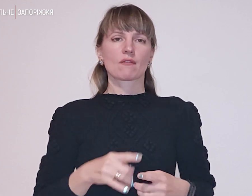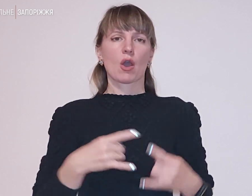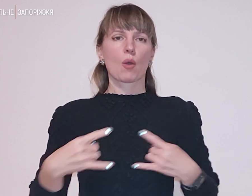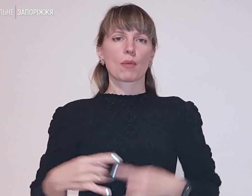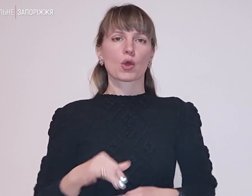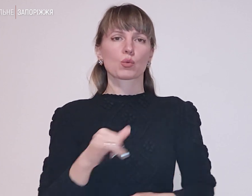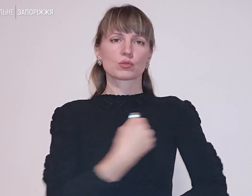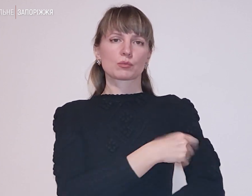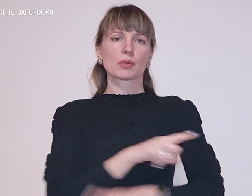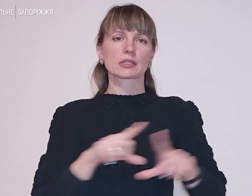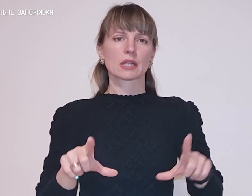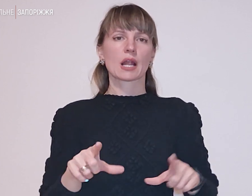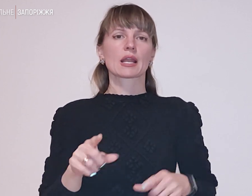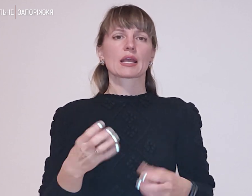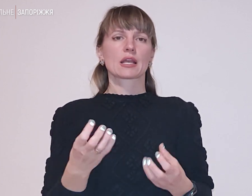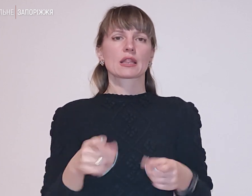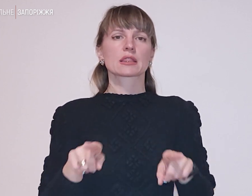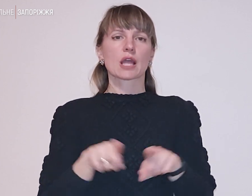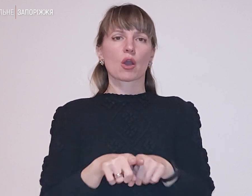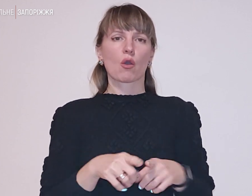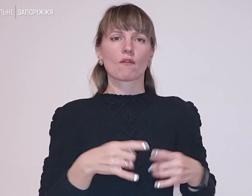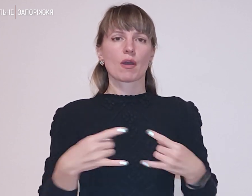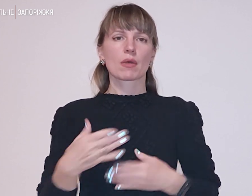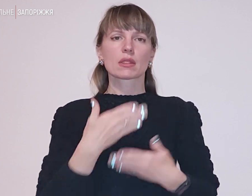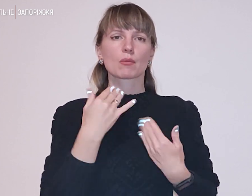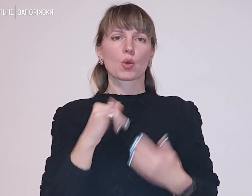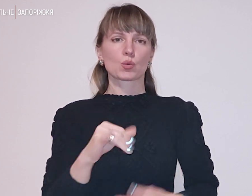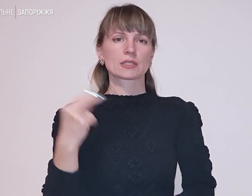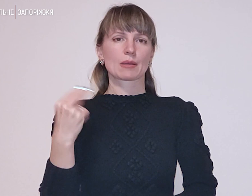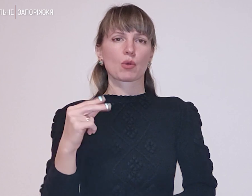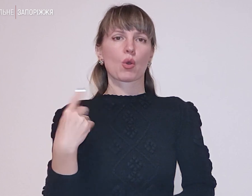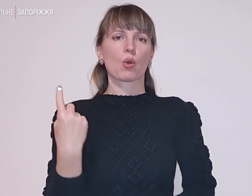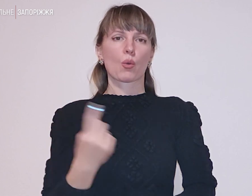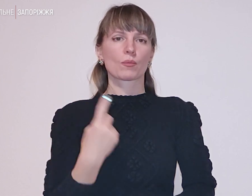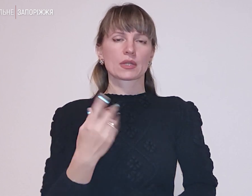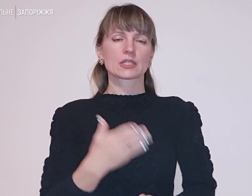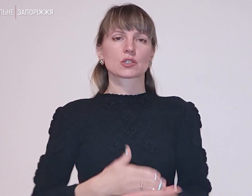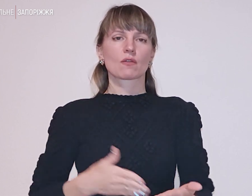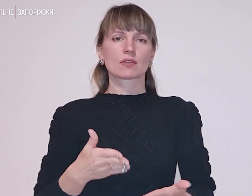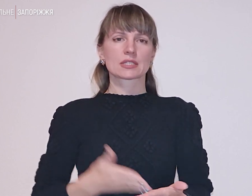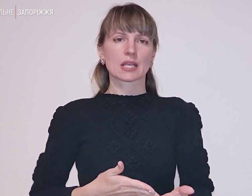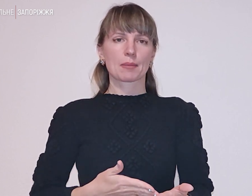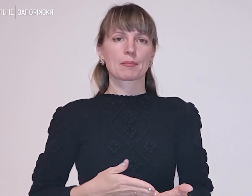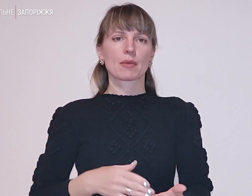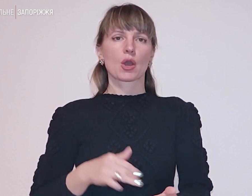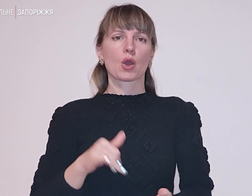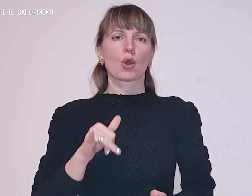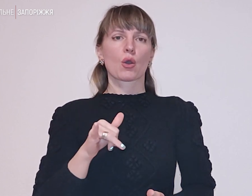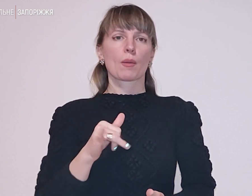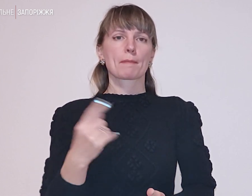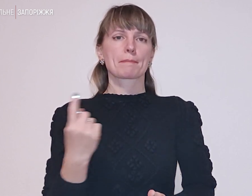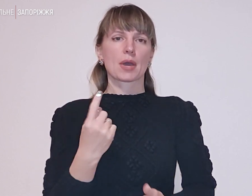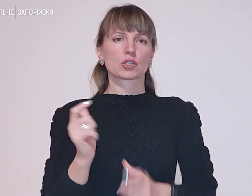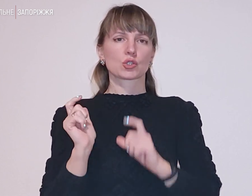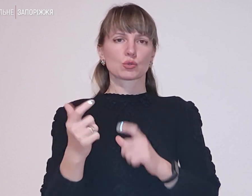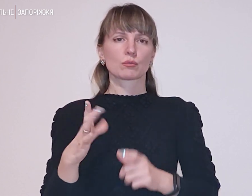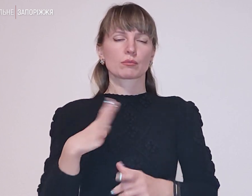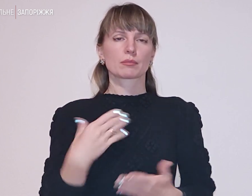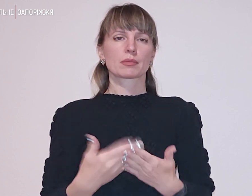шпиталі. До речі, такого апарату не було у Запорізькій області взагалі. Отже, перший вантаж був приблизно вартістю